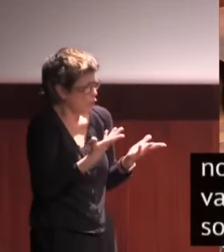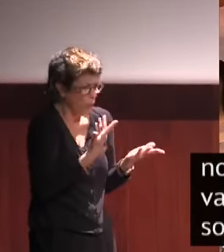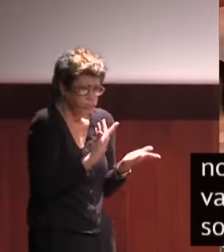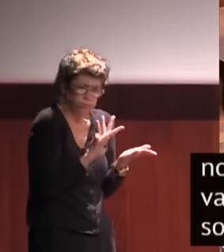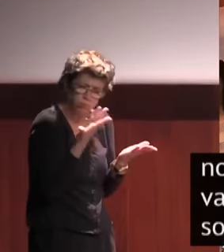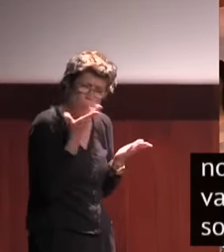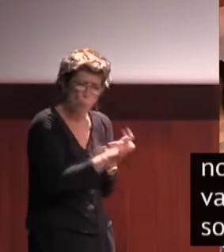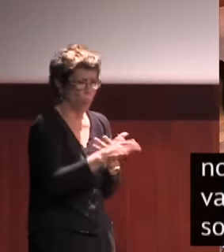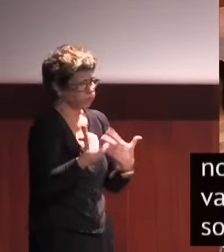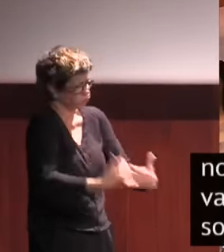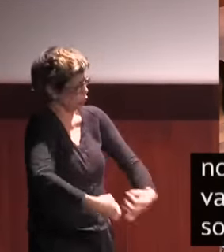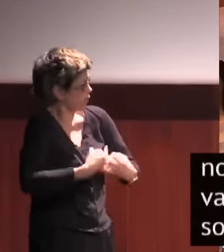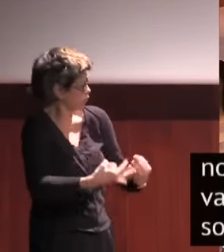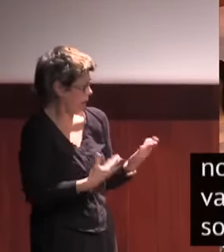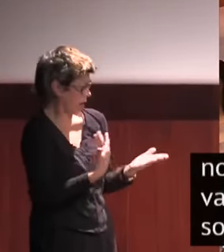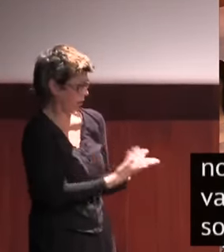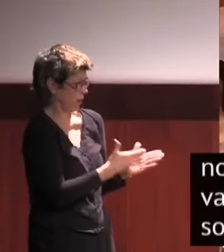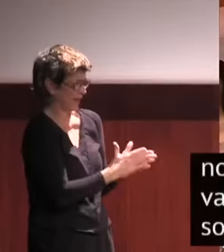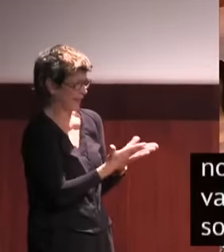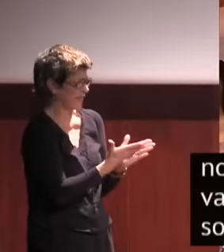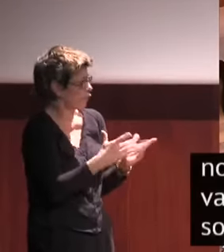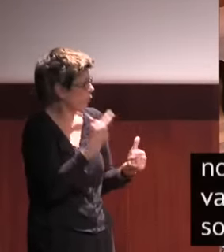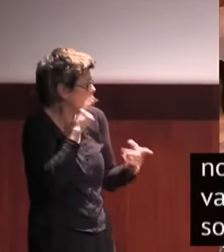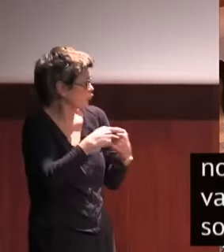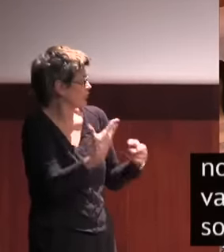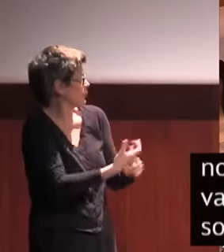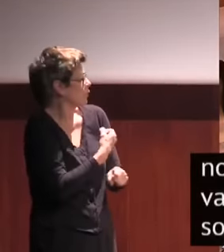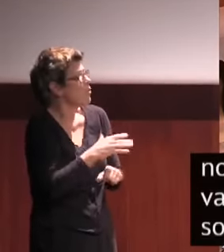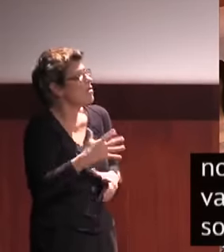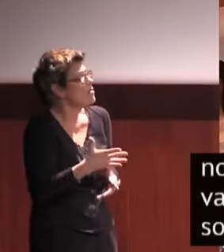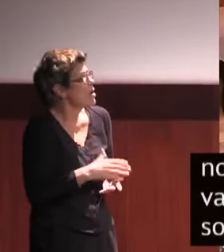Quels sont les moyens d'atteindre cet objectif?